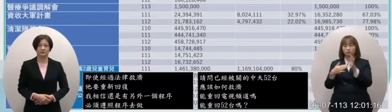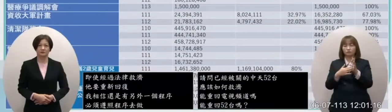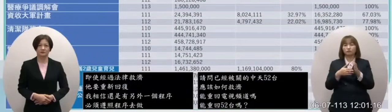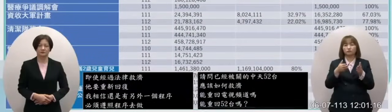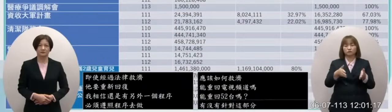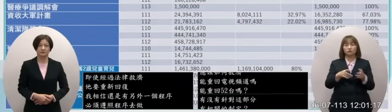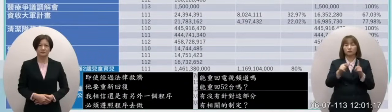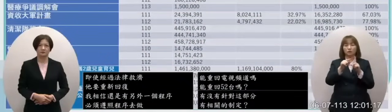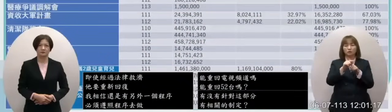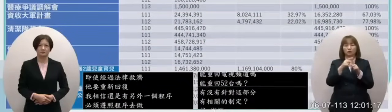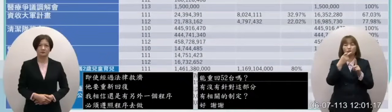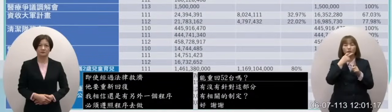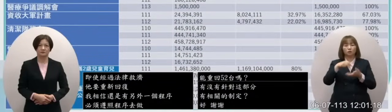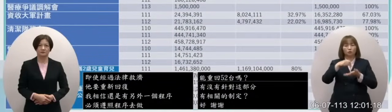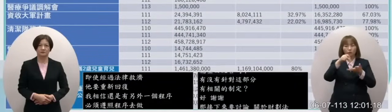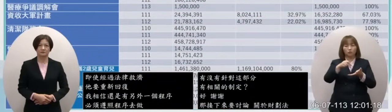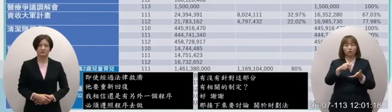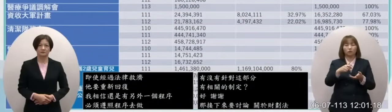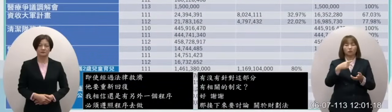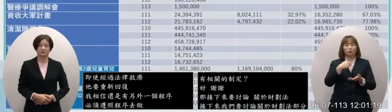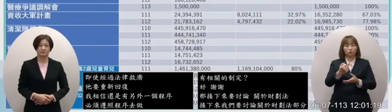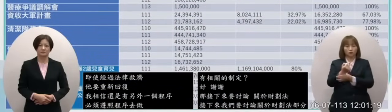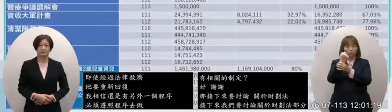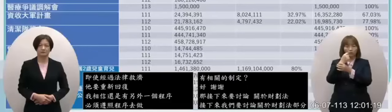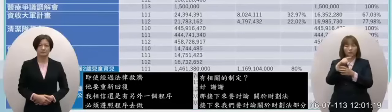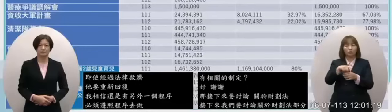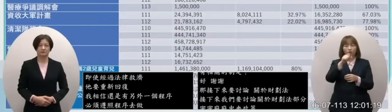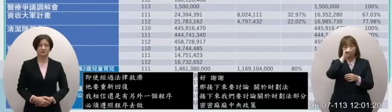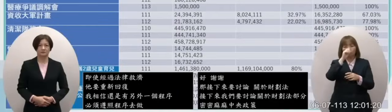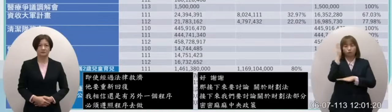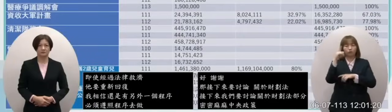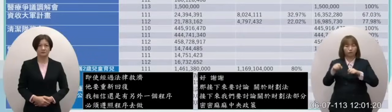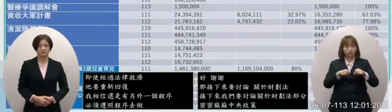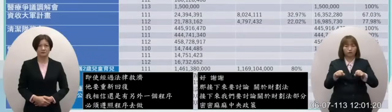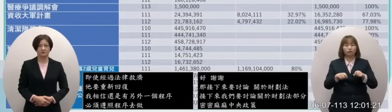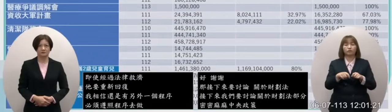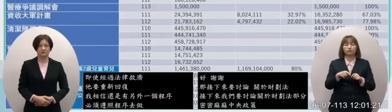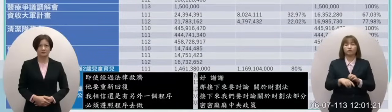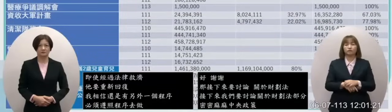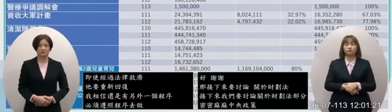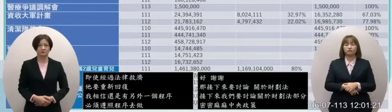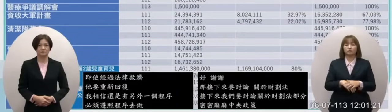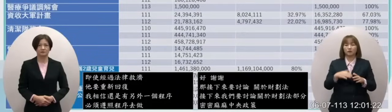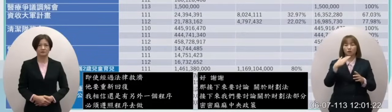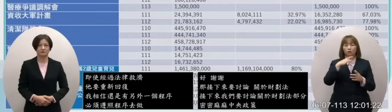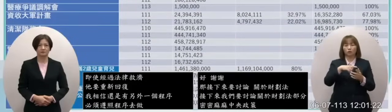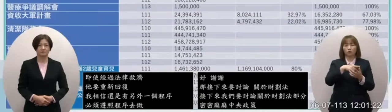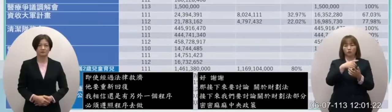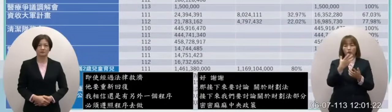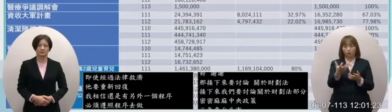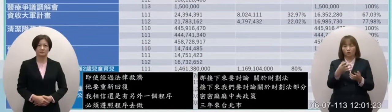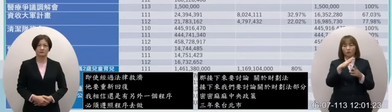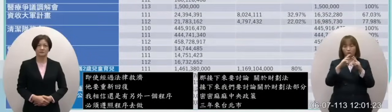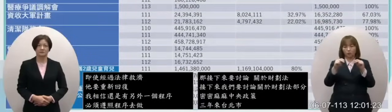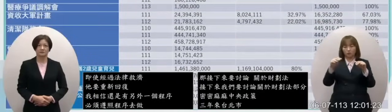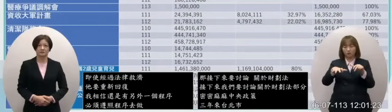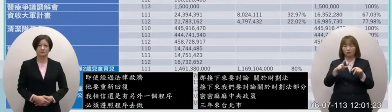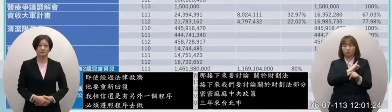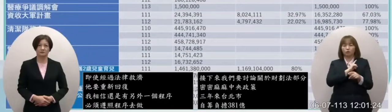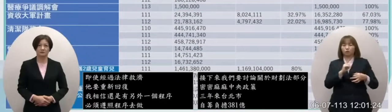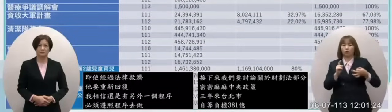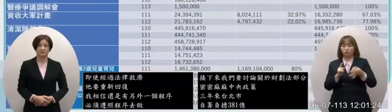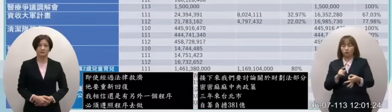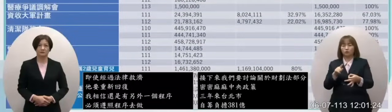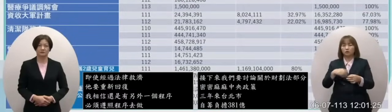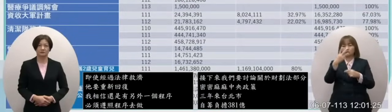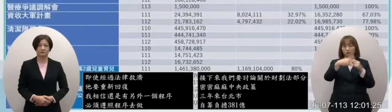于我们中央提出了很多，我也很支持，是好的政策。但是呢，一大堆都是地方买单的，